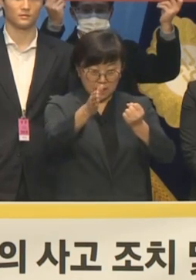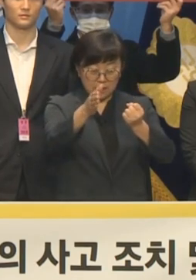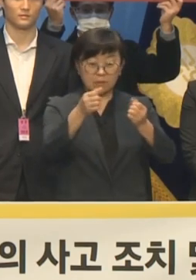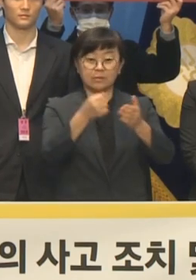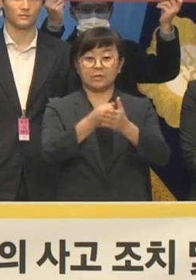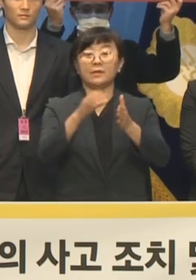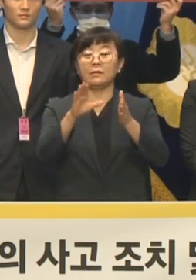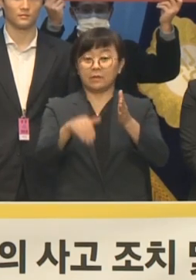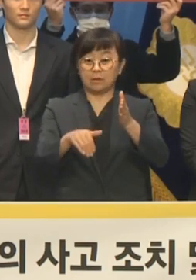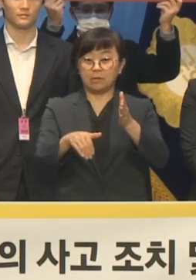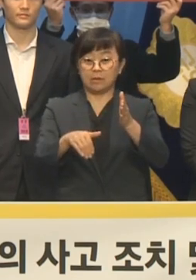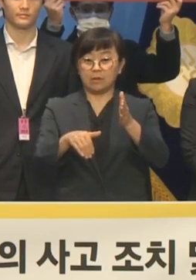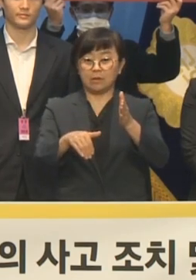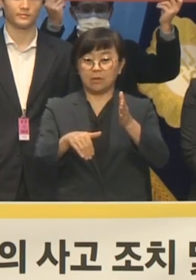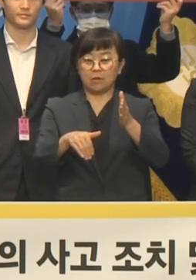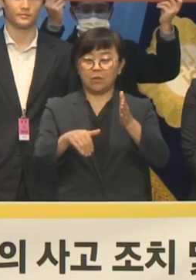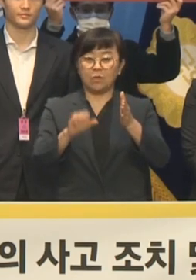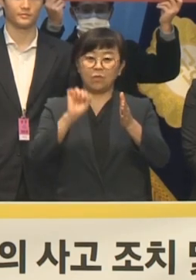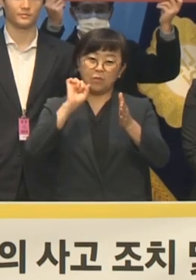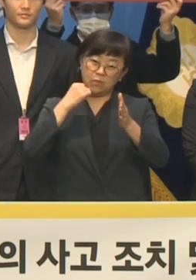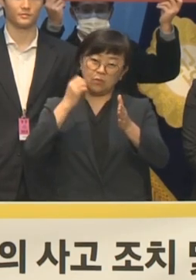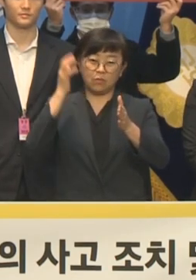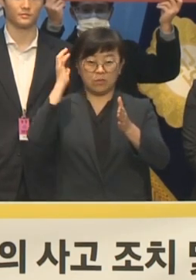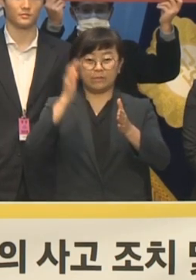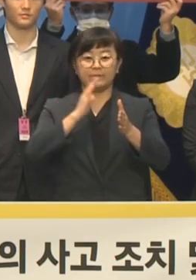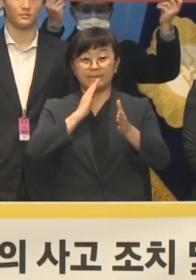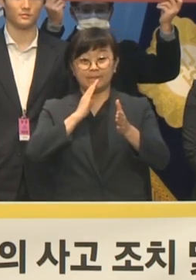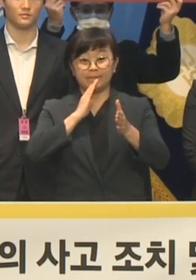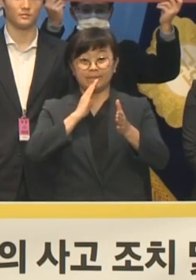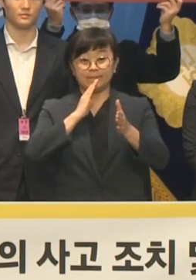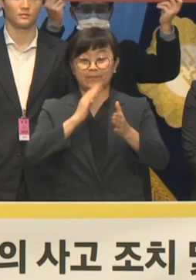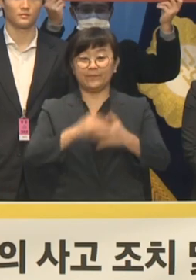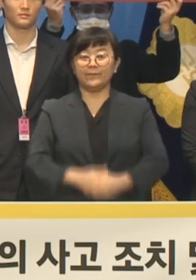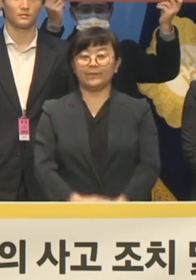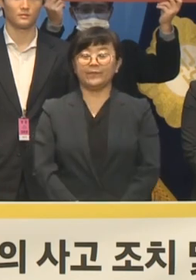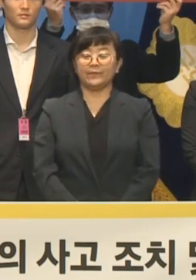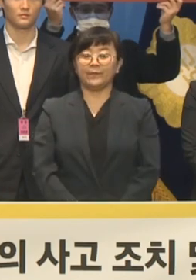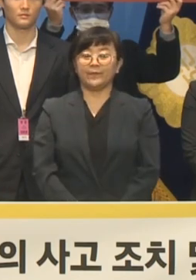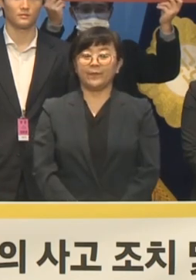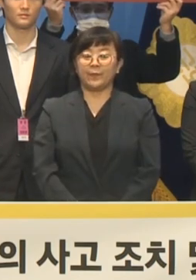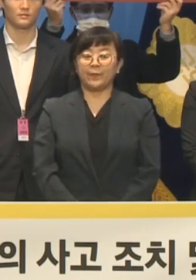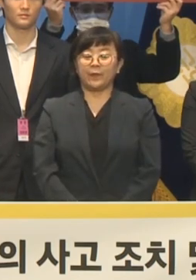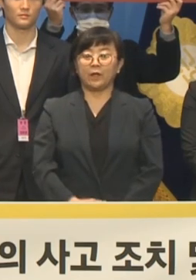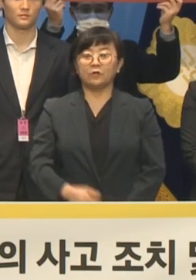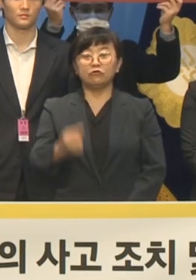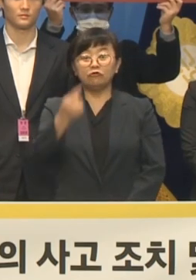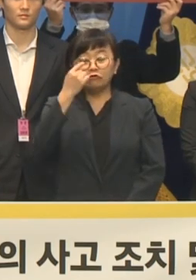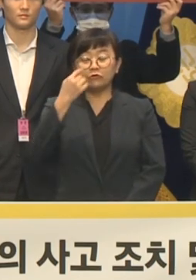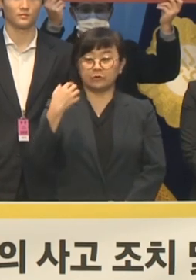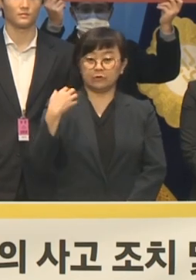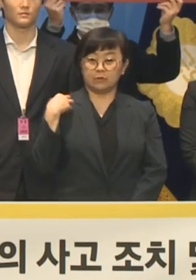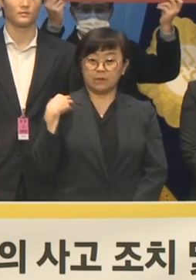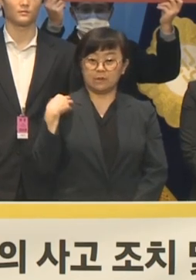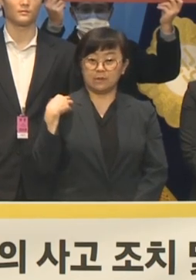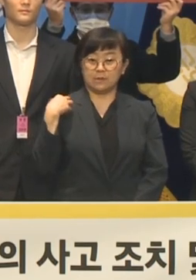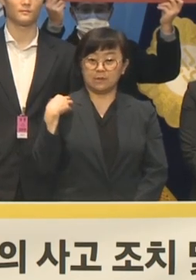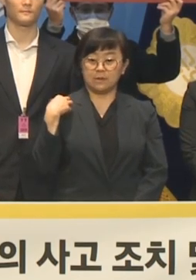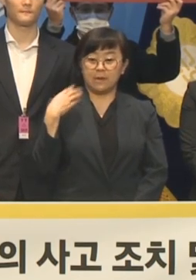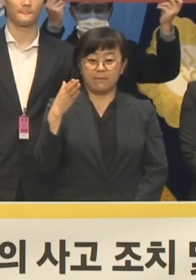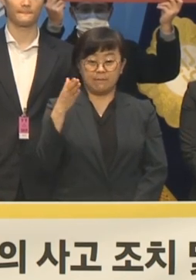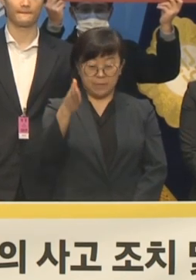설정에서 어려움을 겪을 수밖에 없습니다. 그래서 눈 역할을 하며